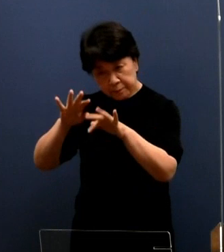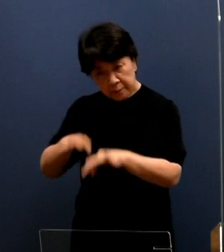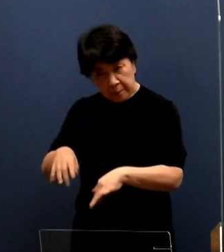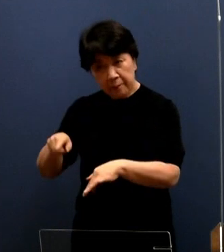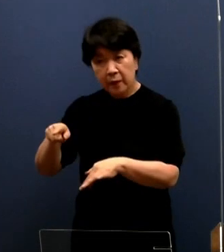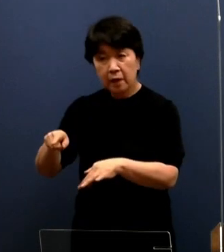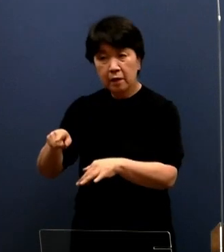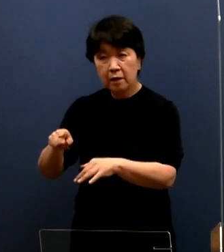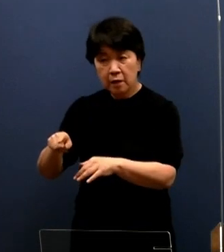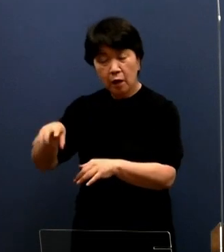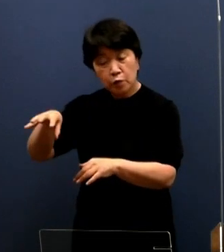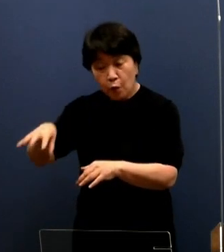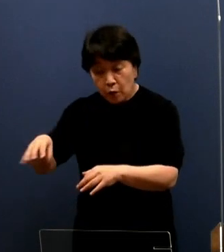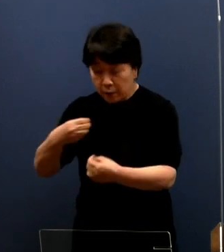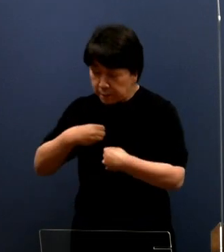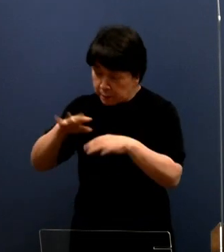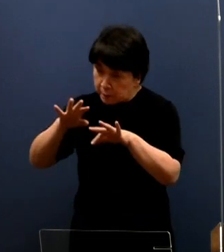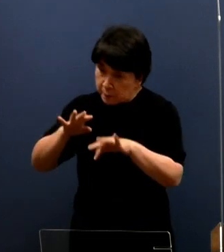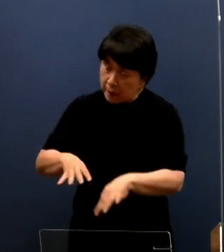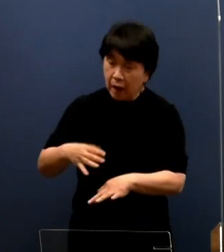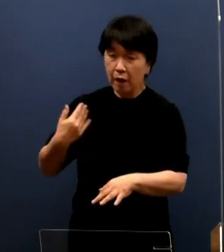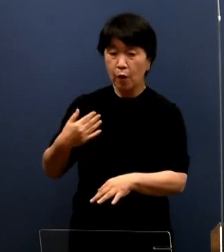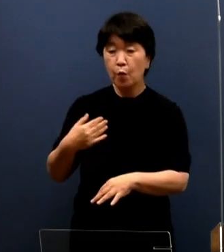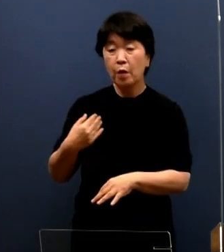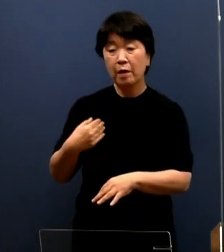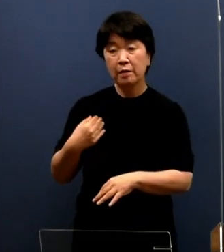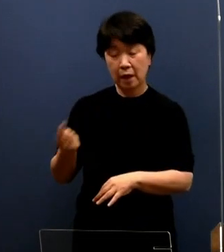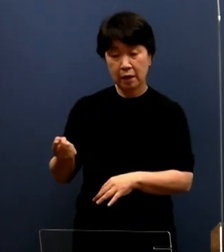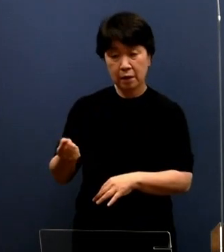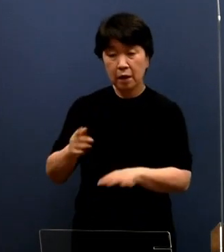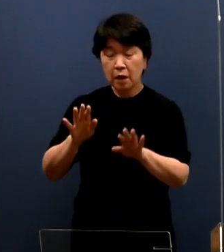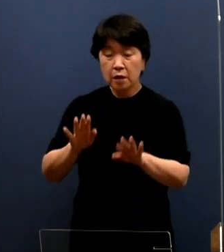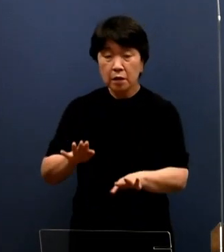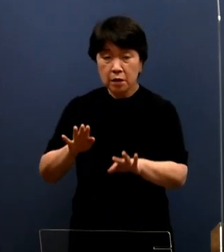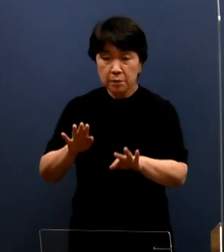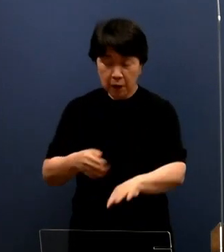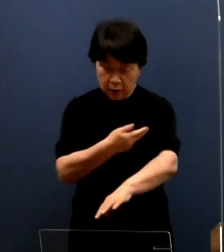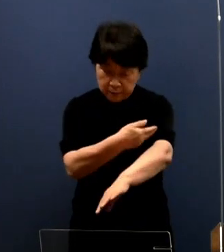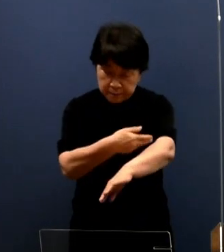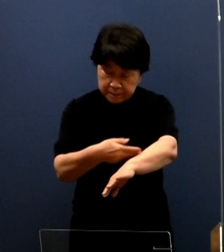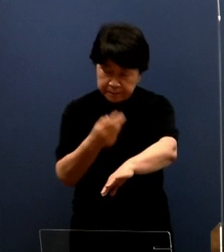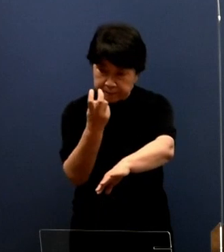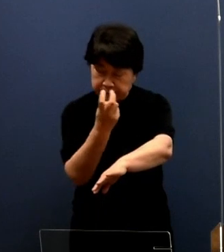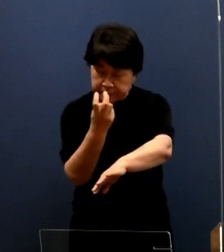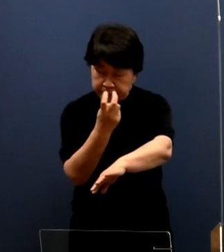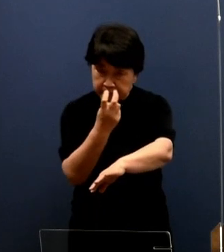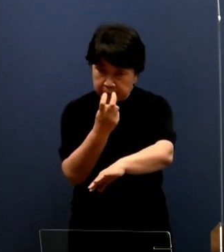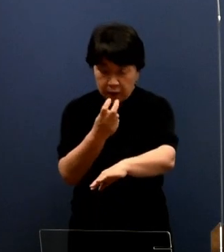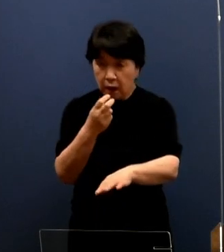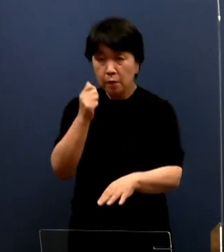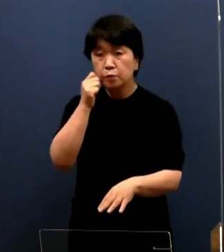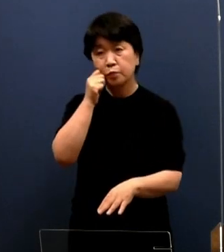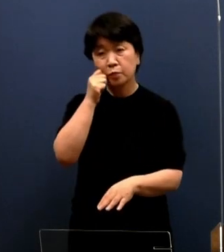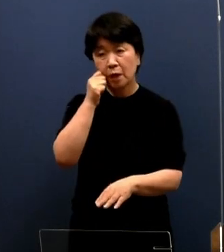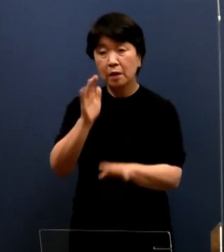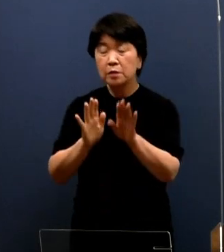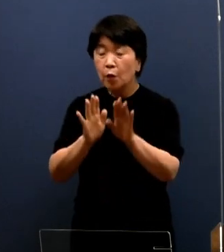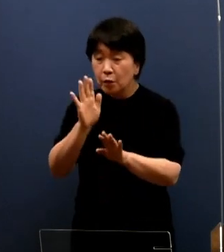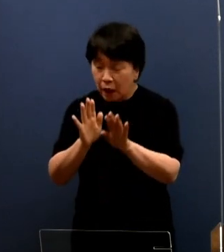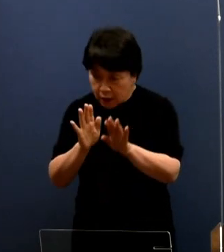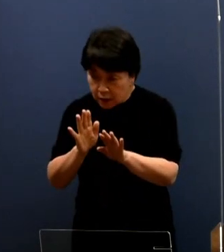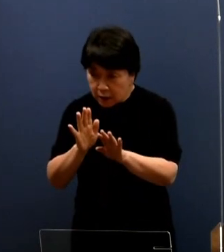し、今そういう調査も保健所できないんだから、出てくるわけがないんですよ、今。仮にそうだと